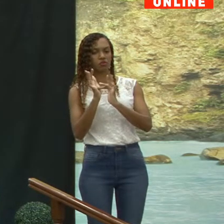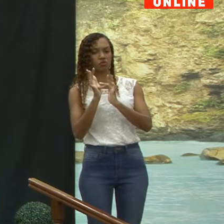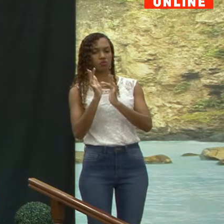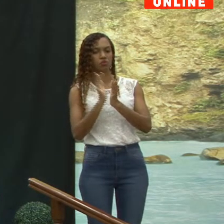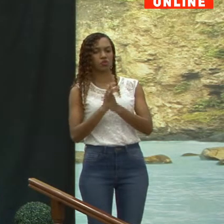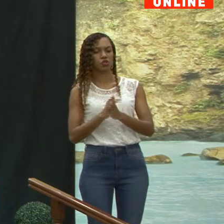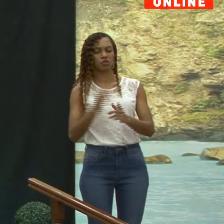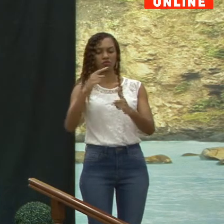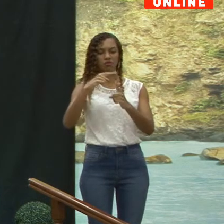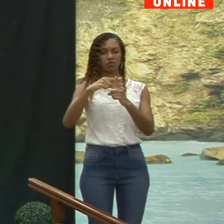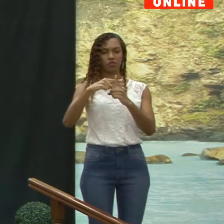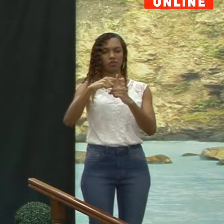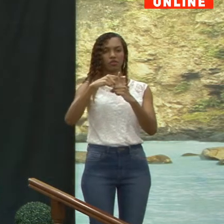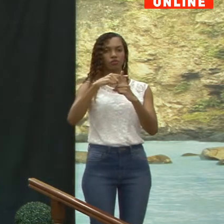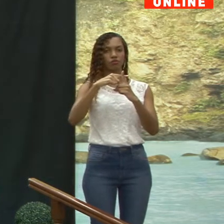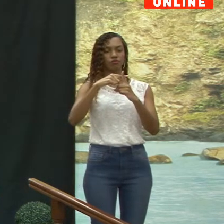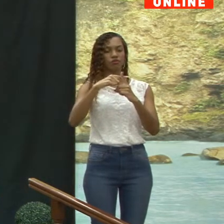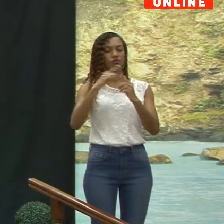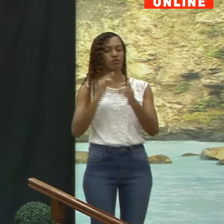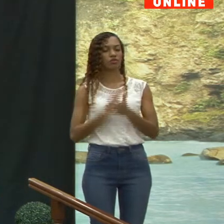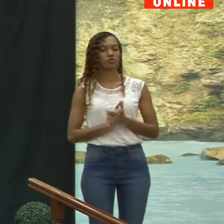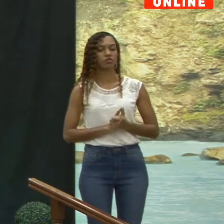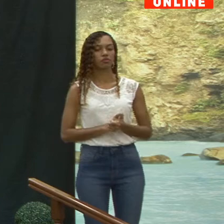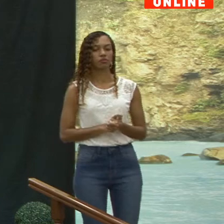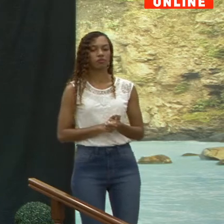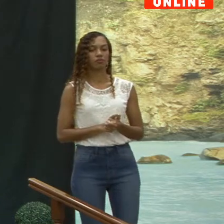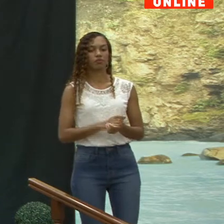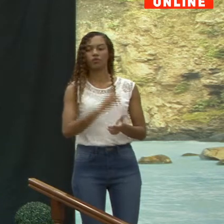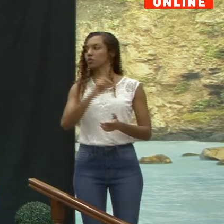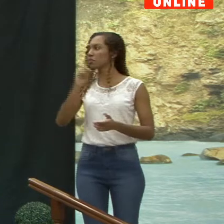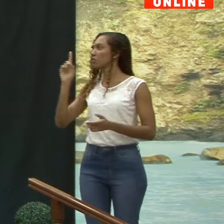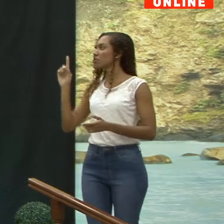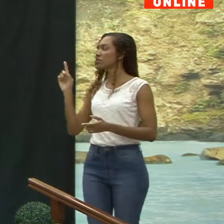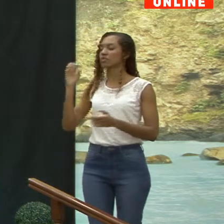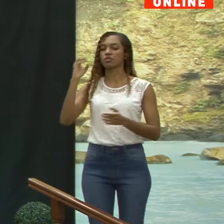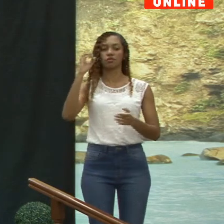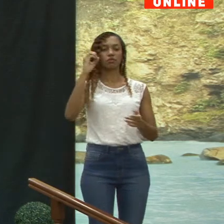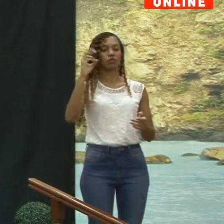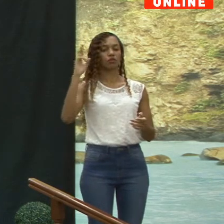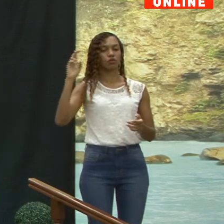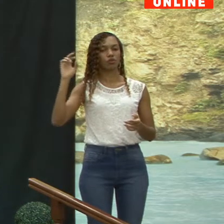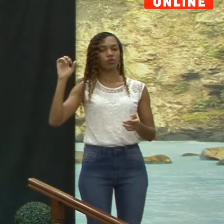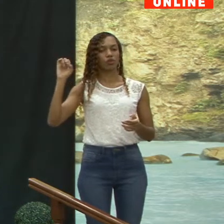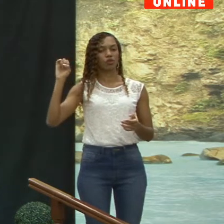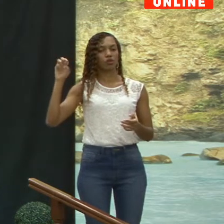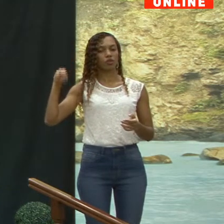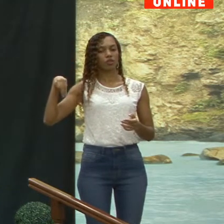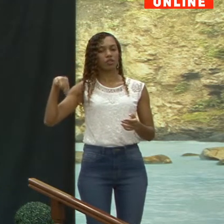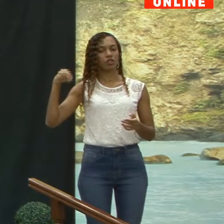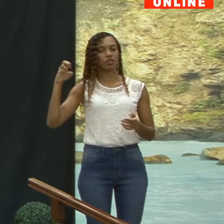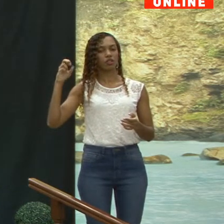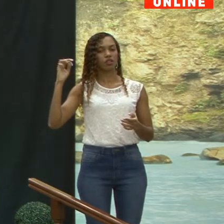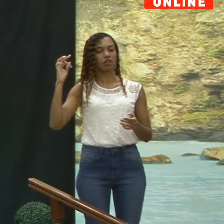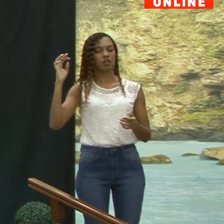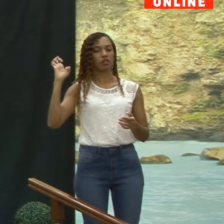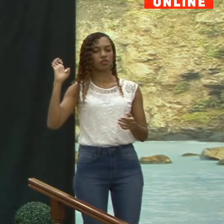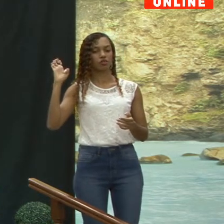o Senhor está falando, vira-te para o Oriente, Ele está dizendo, vira-te para Jesus. Ele